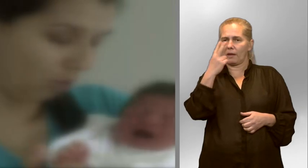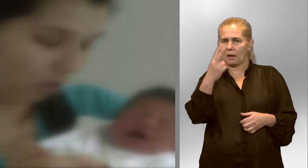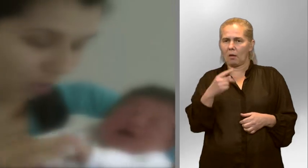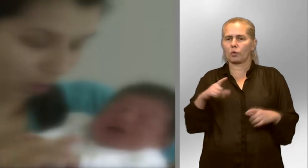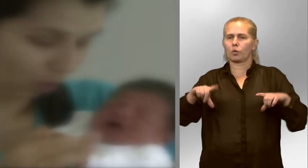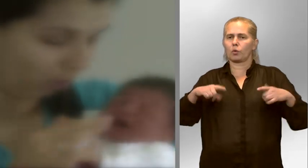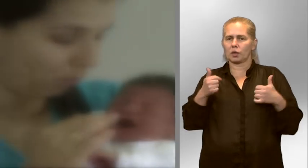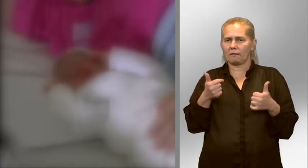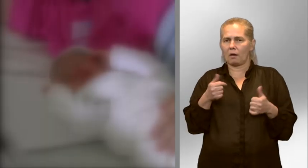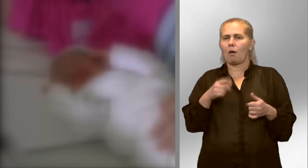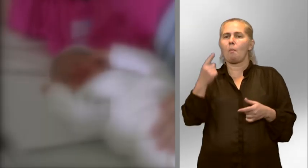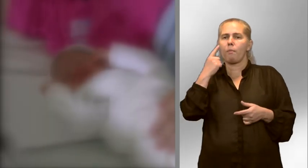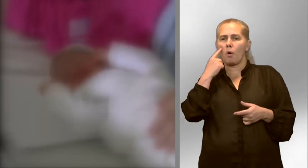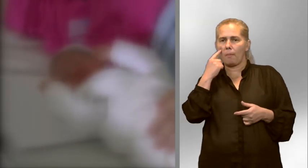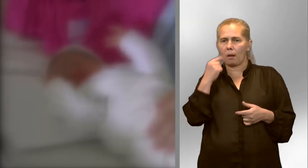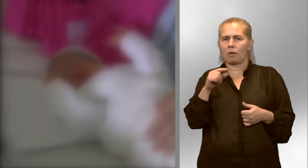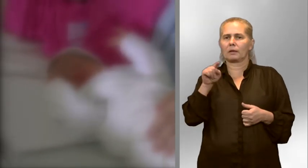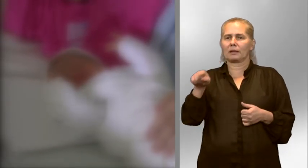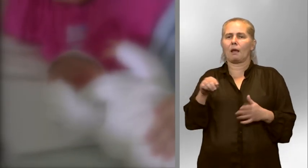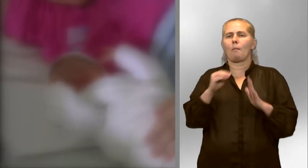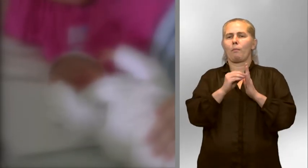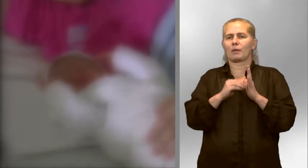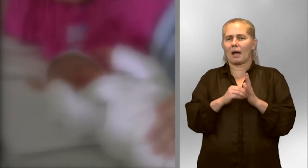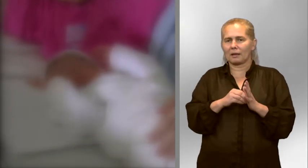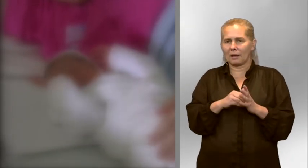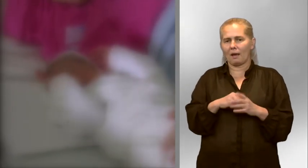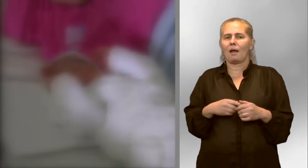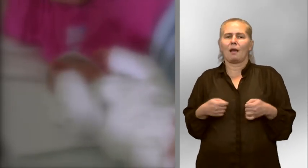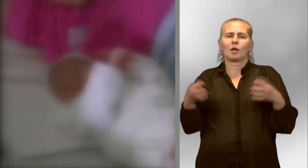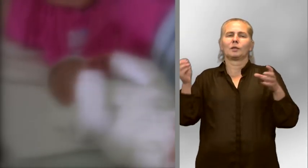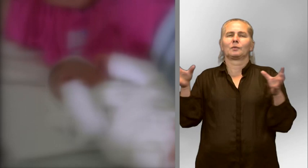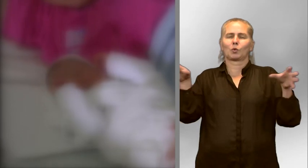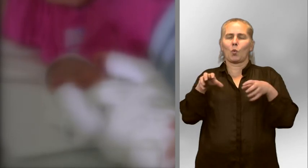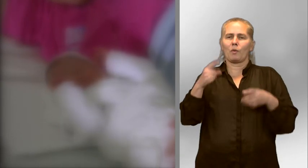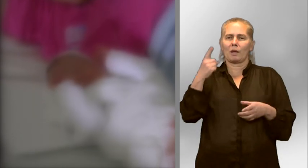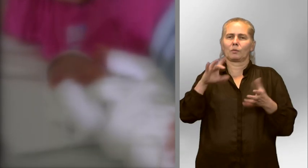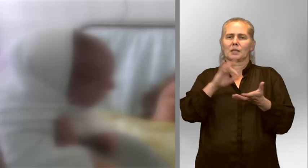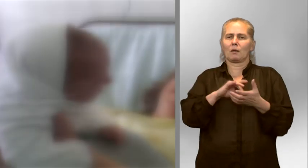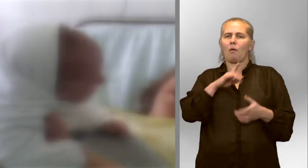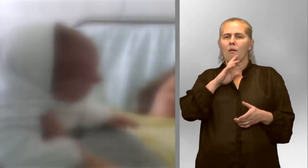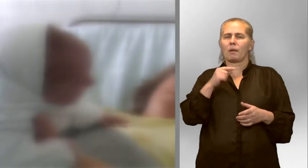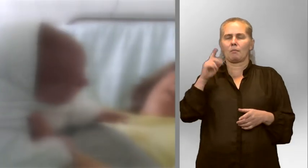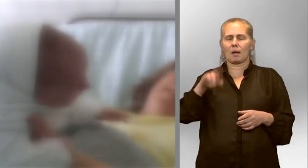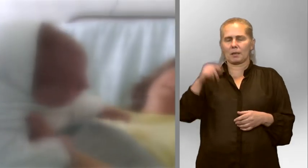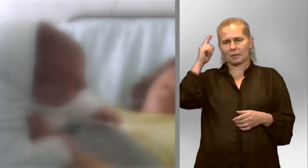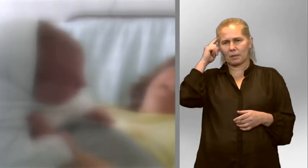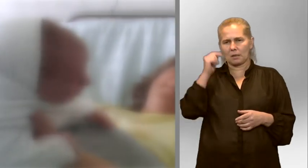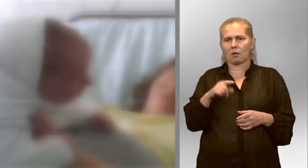videlo, doživelo, probalo, da te podatke integriše u celinu koja bi dobila smisao.